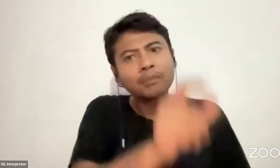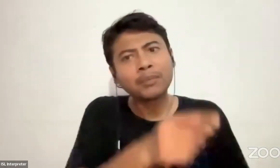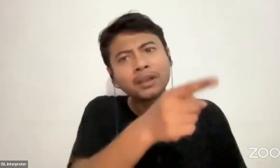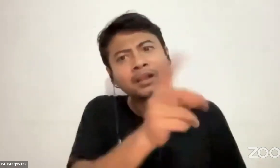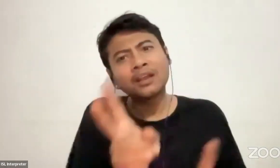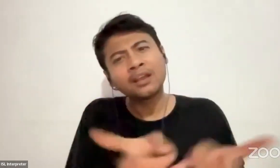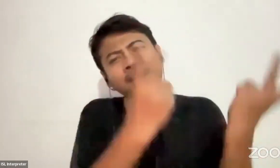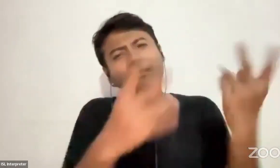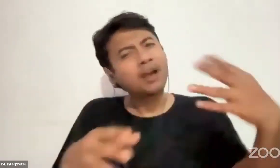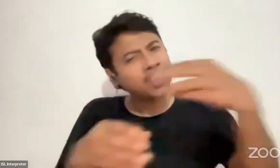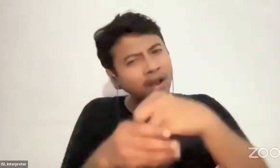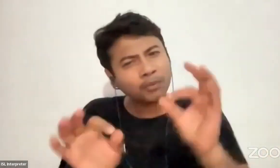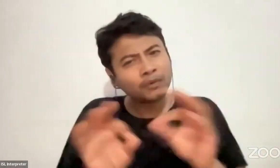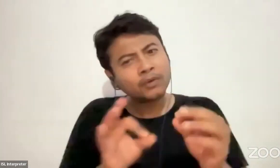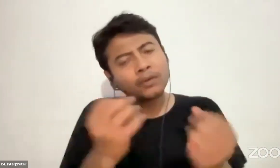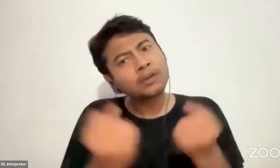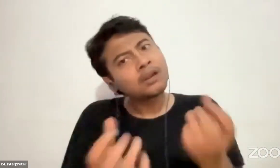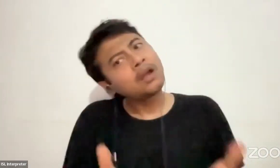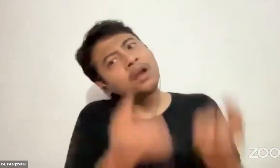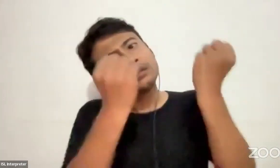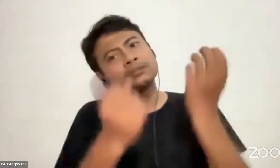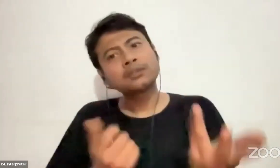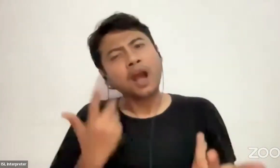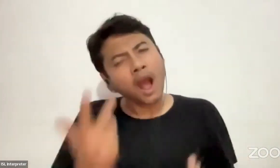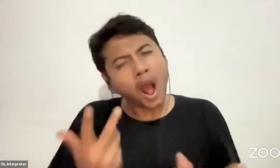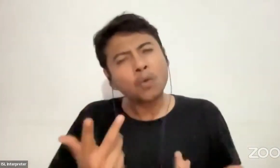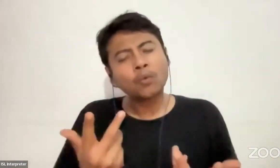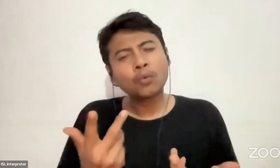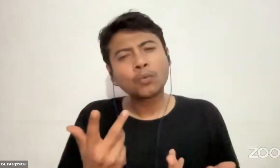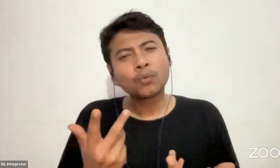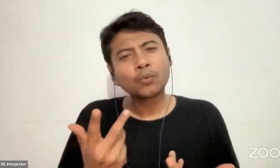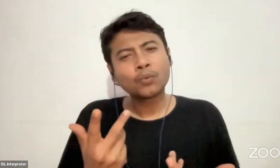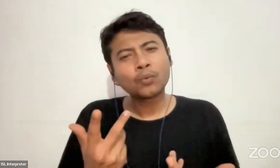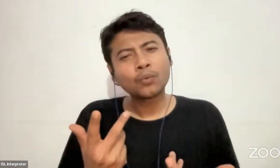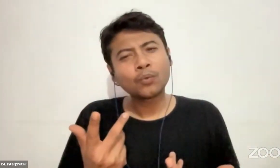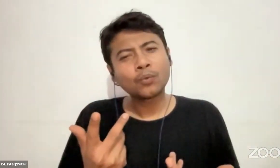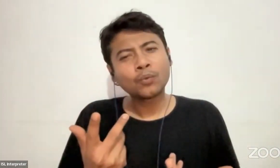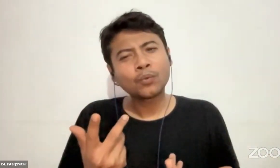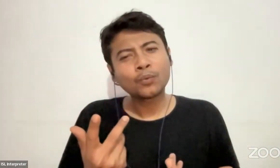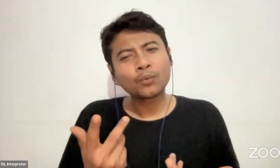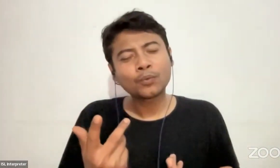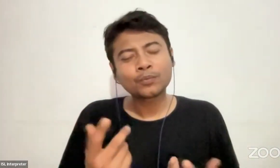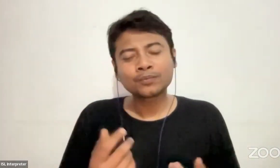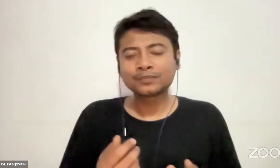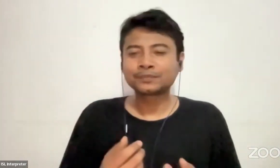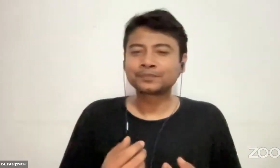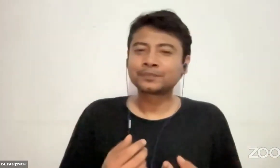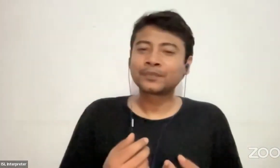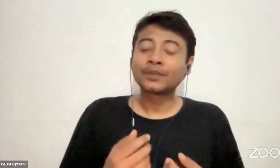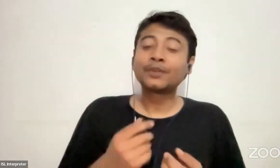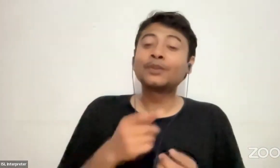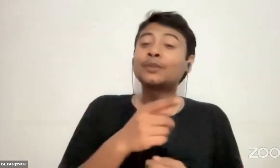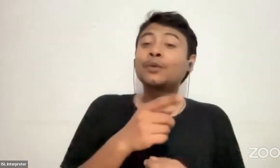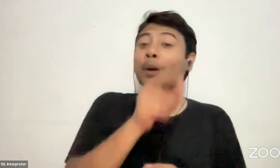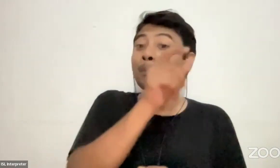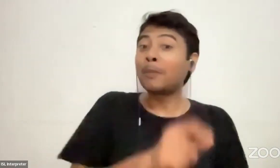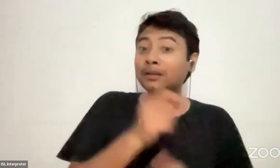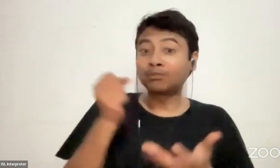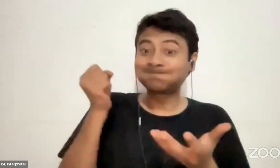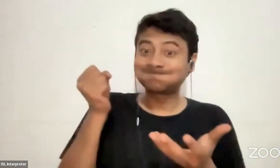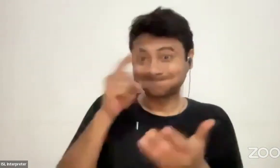तो अब क्या होगा, वो जो पड़ोस में रहने वाला व्यक्ति है वो गणेश प्रभु को बोलेगा अरे तुम्हारे भगवान कमजोर हैं,